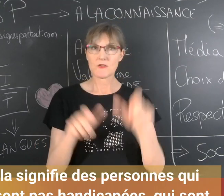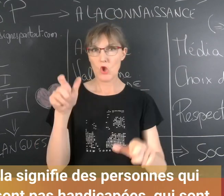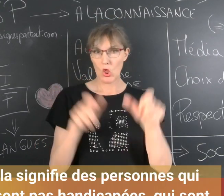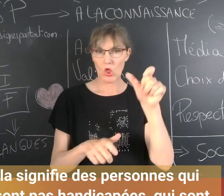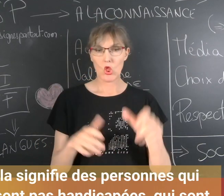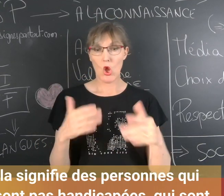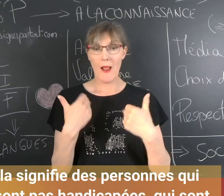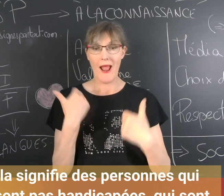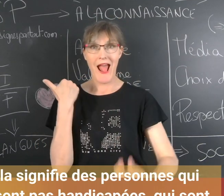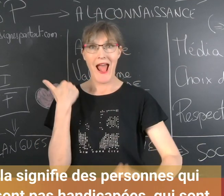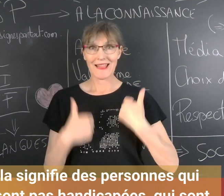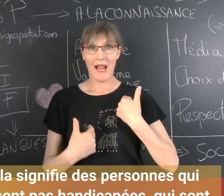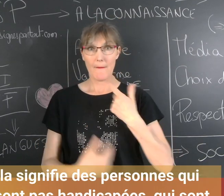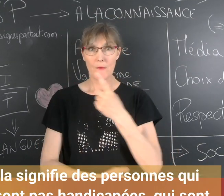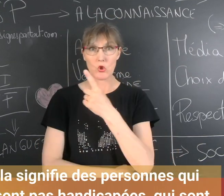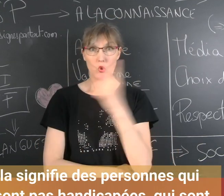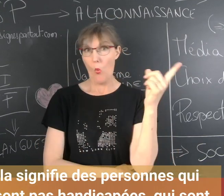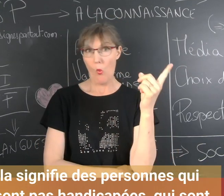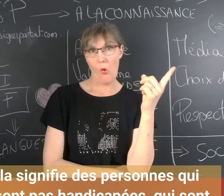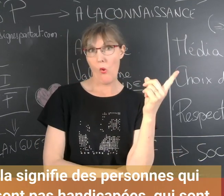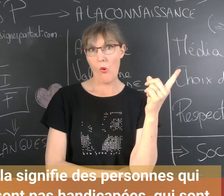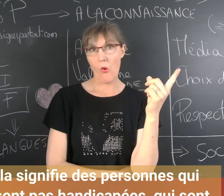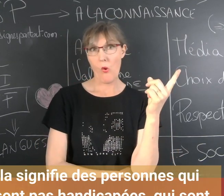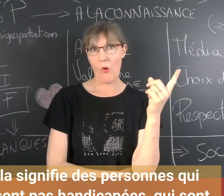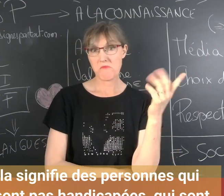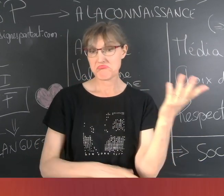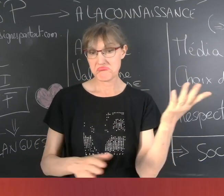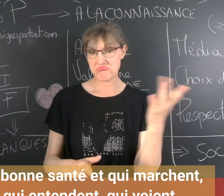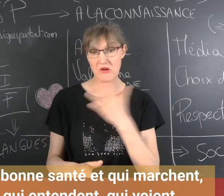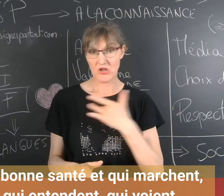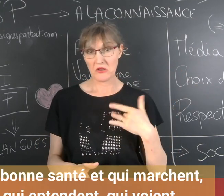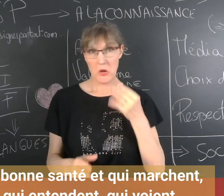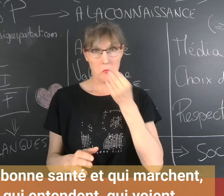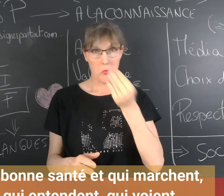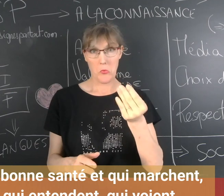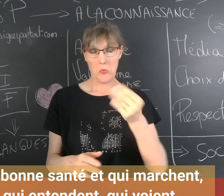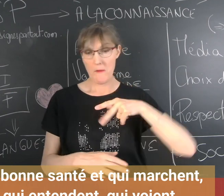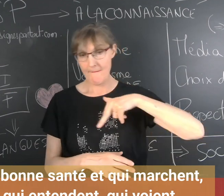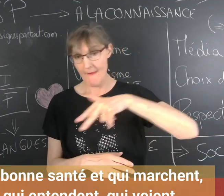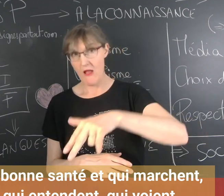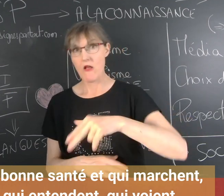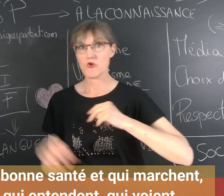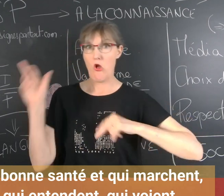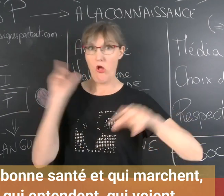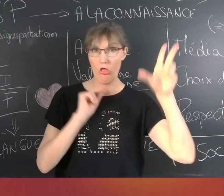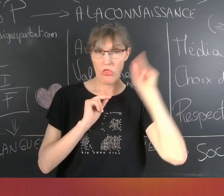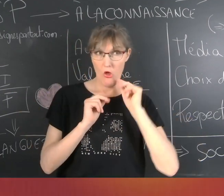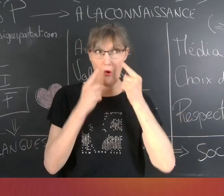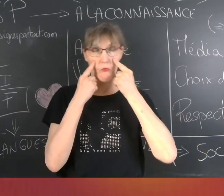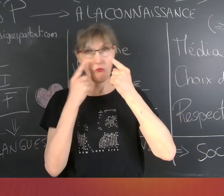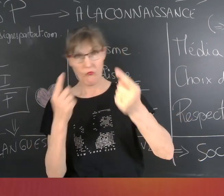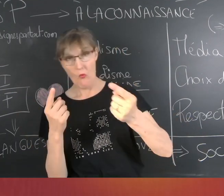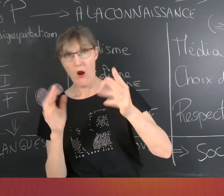Valide, cela signifie des personnes qui ne sont pas handicapées. Sont en bonne santé, qui marchent, qui entendent, qui